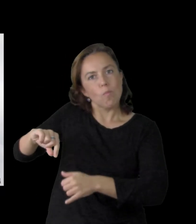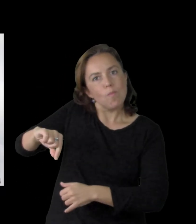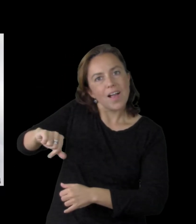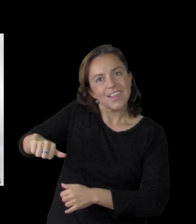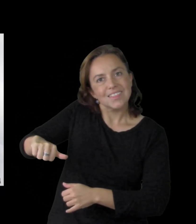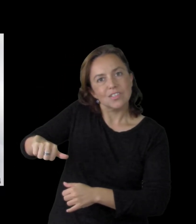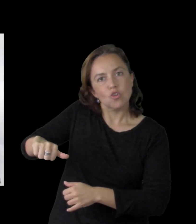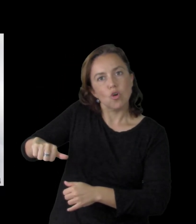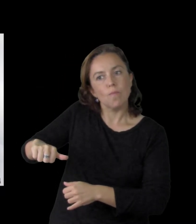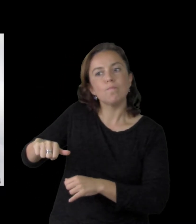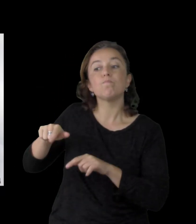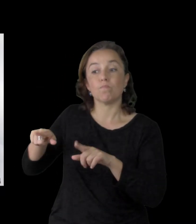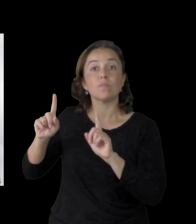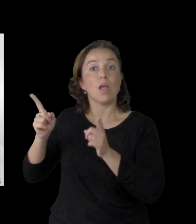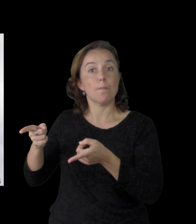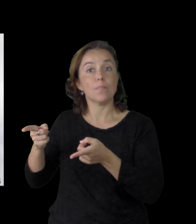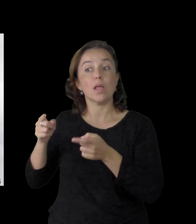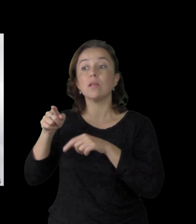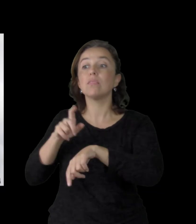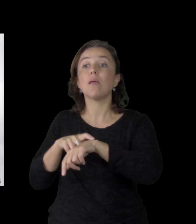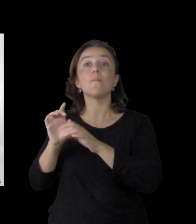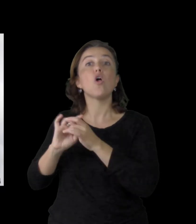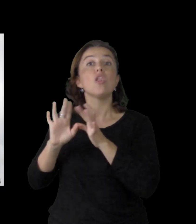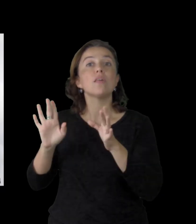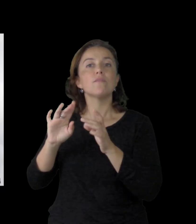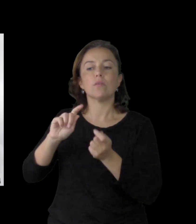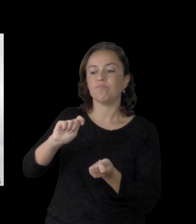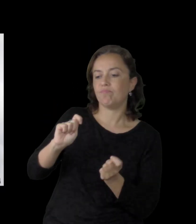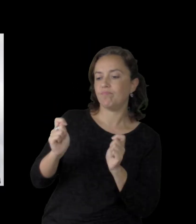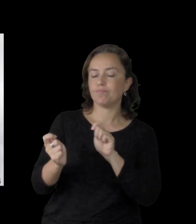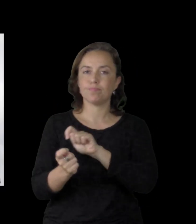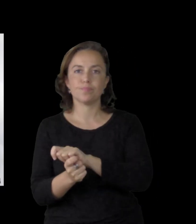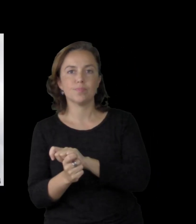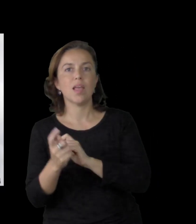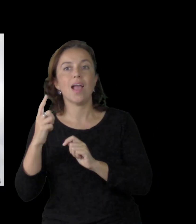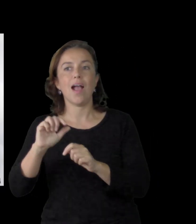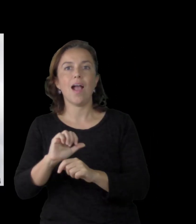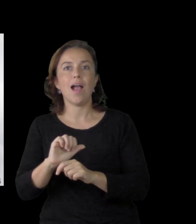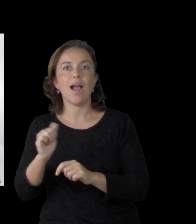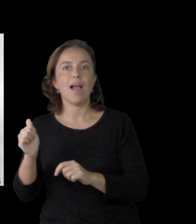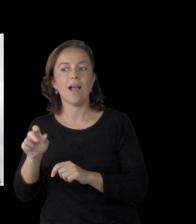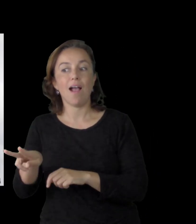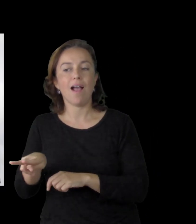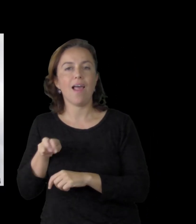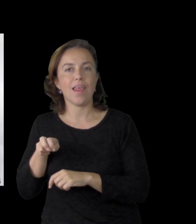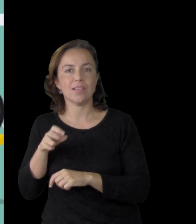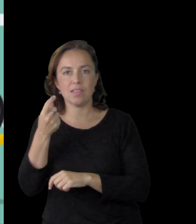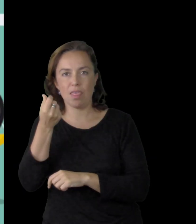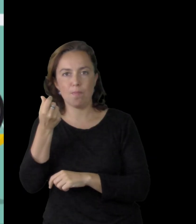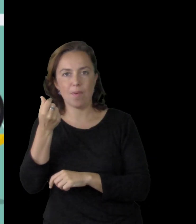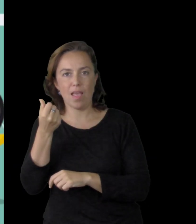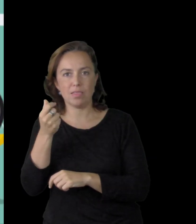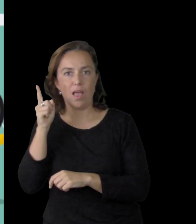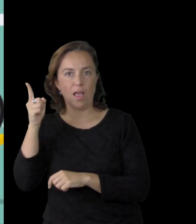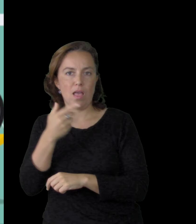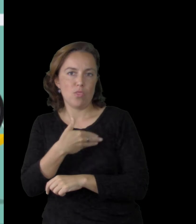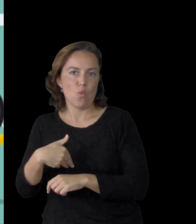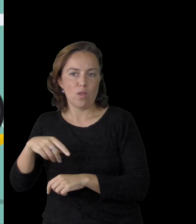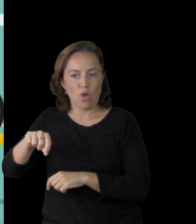nuestro ocio es transformado en una ganancia para unos y en la pérdida para los demás. Este tiempo, desde